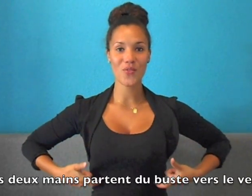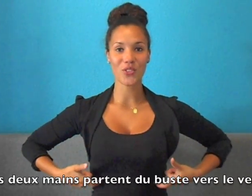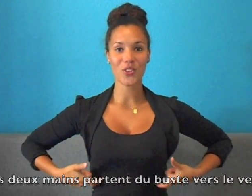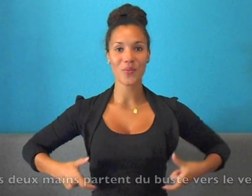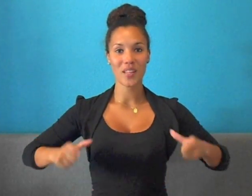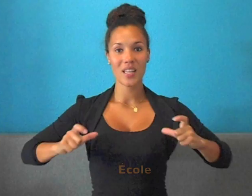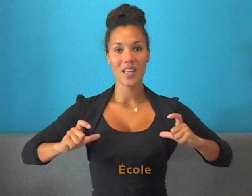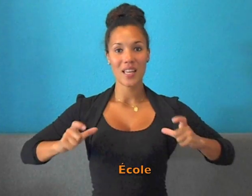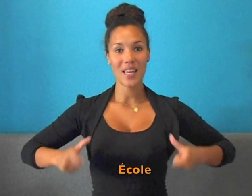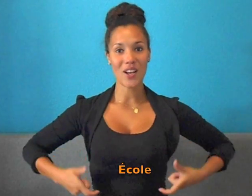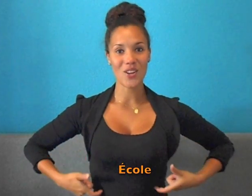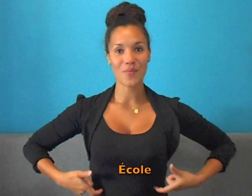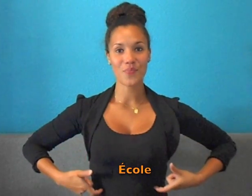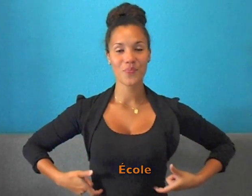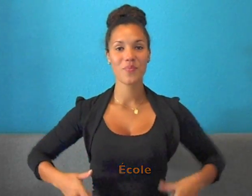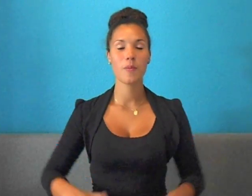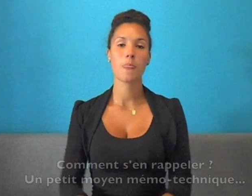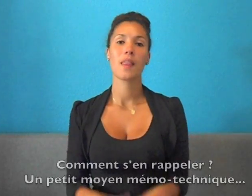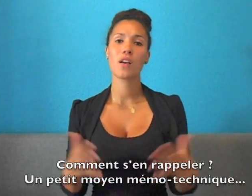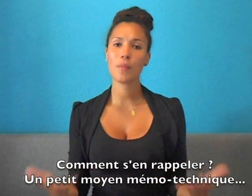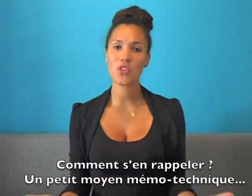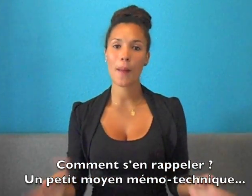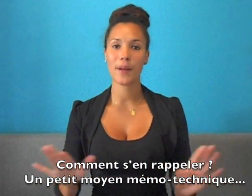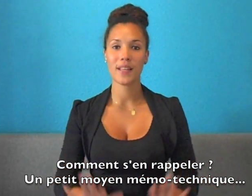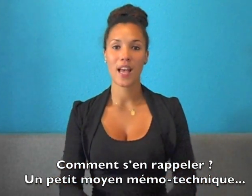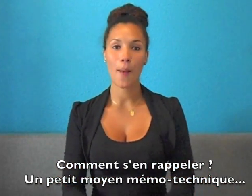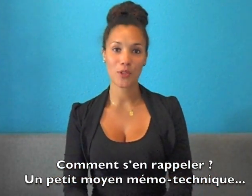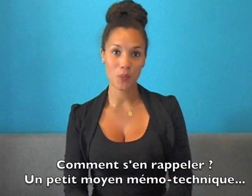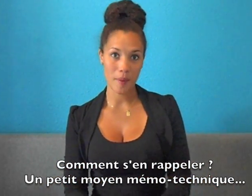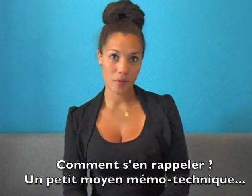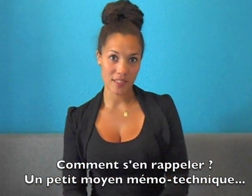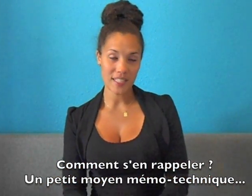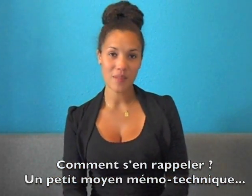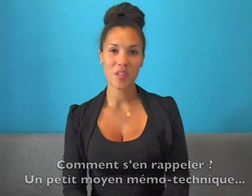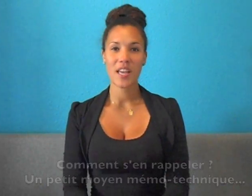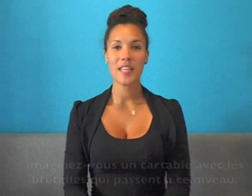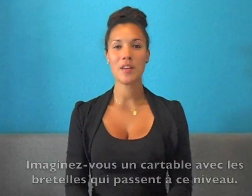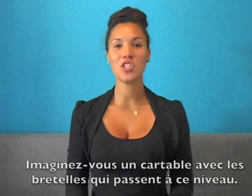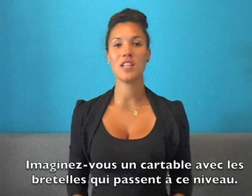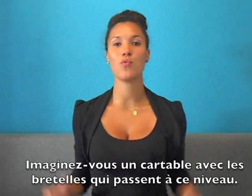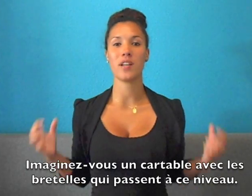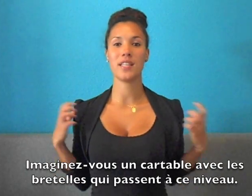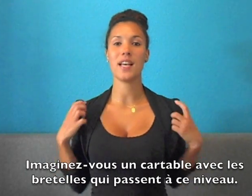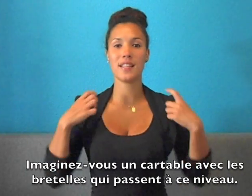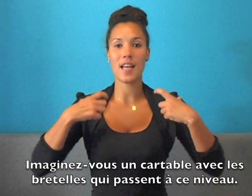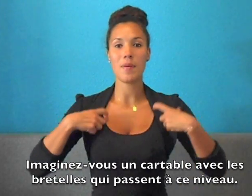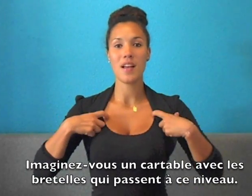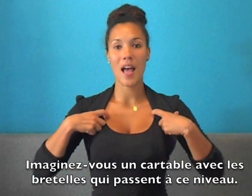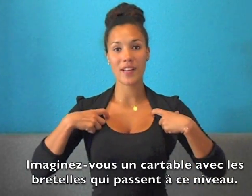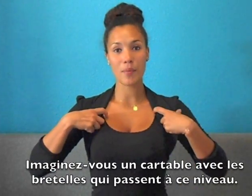le ventre, école. Comment s'en rappeler ? Un petit moyen hémotechnique, imaginez-vous un cartable avec des